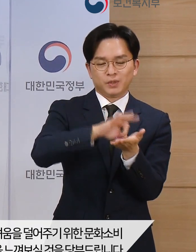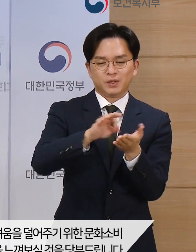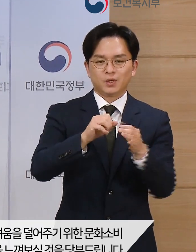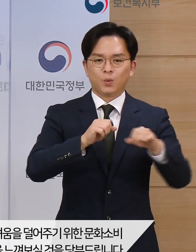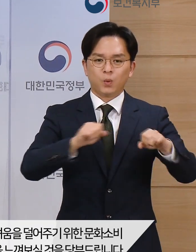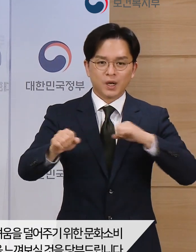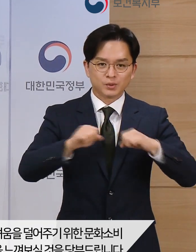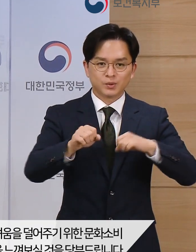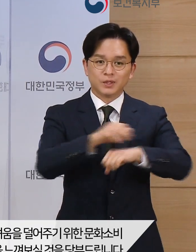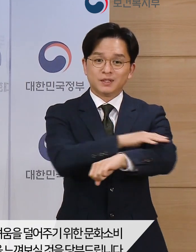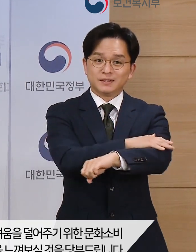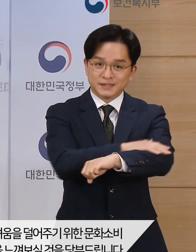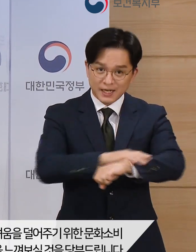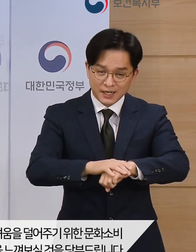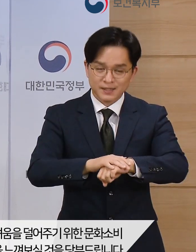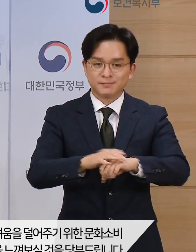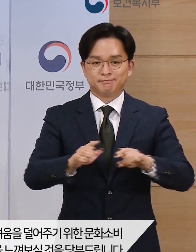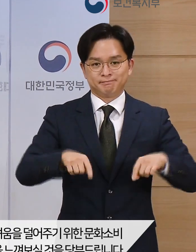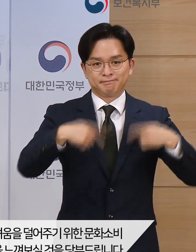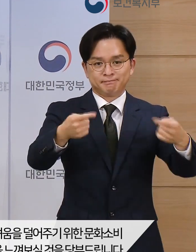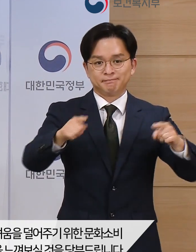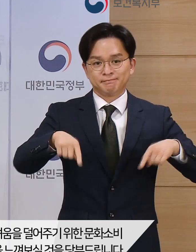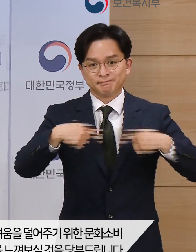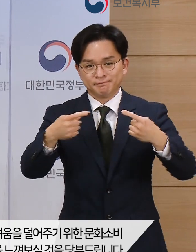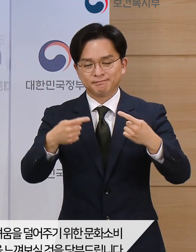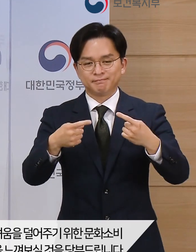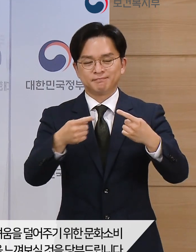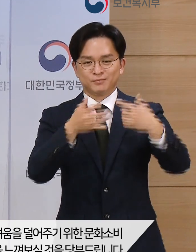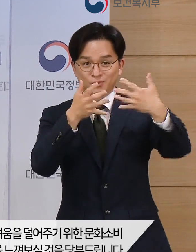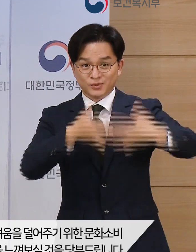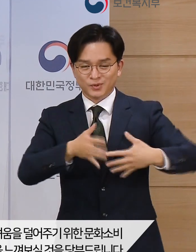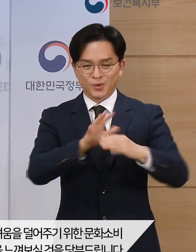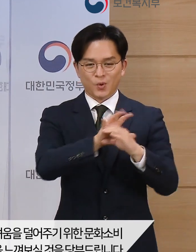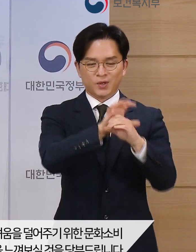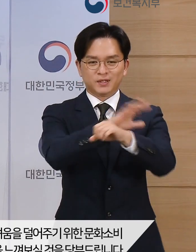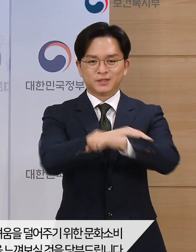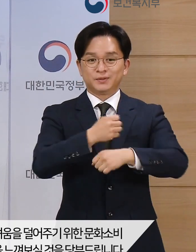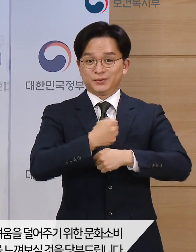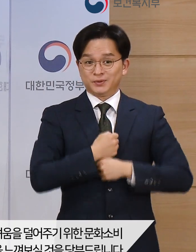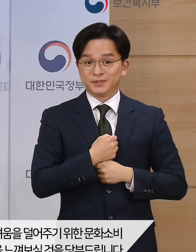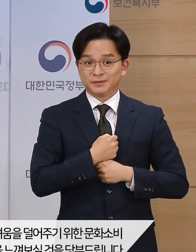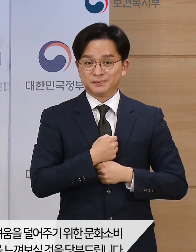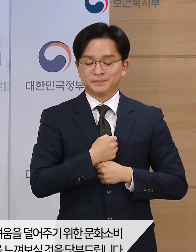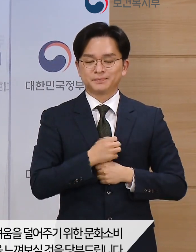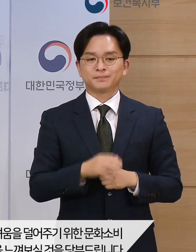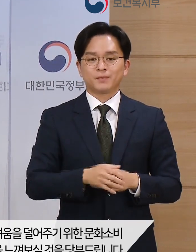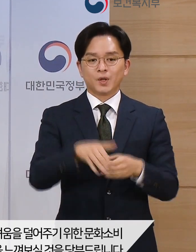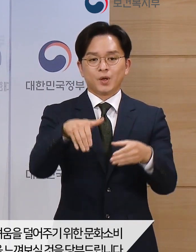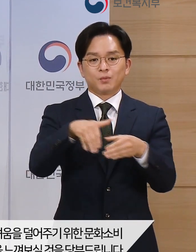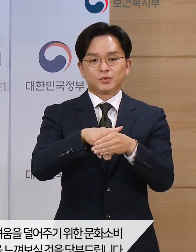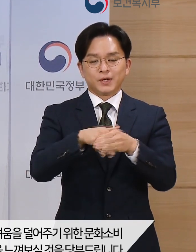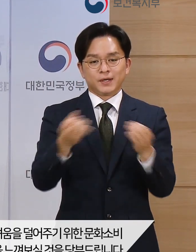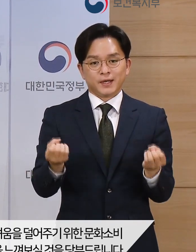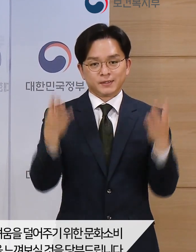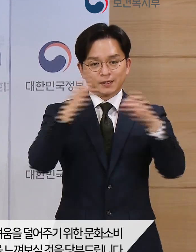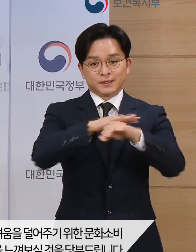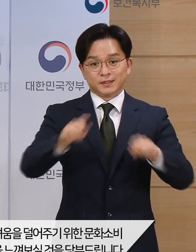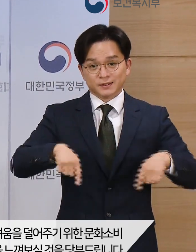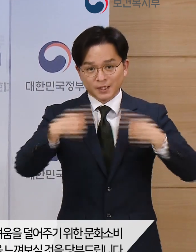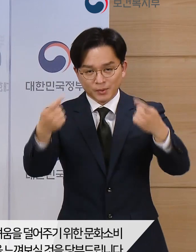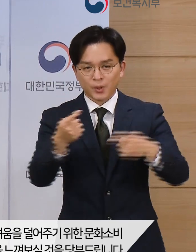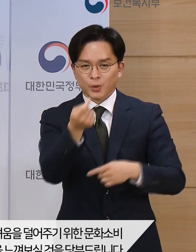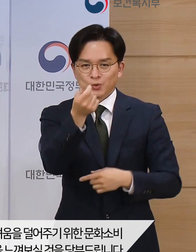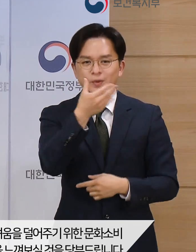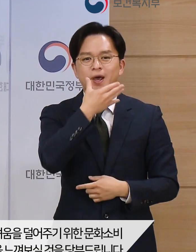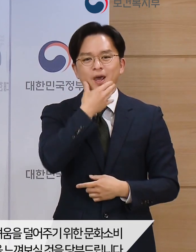활동에 적극적으로 동참하셔서 안전한 문화활동을 통한 작은 행복을 느껴보실 것을